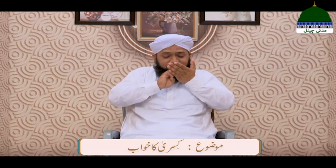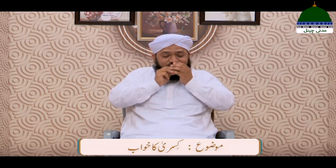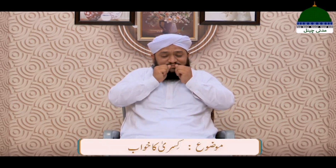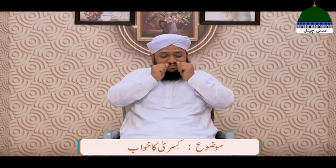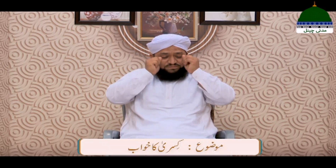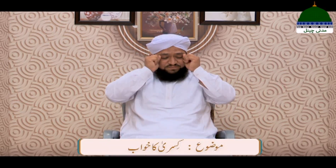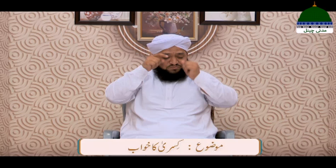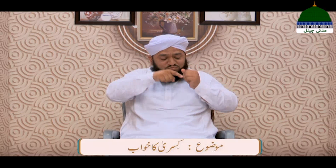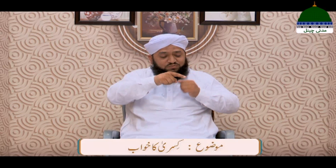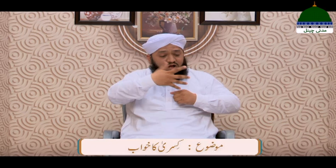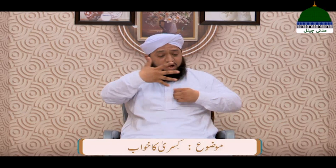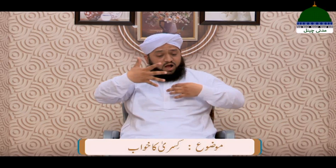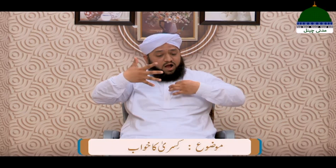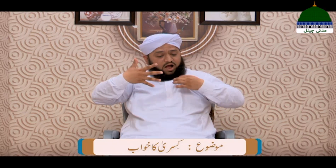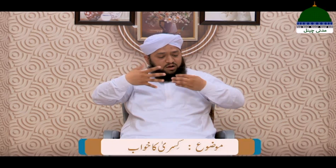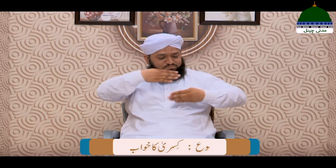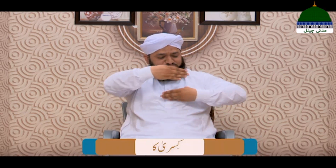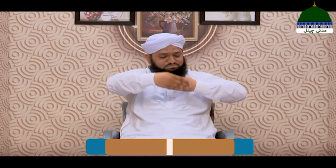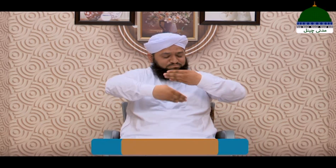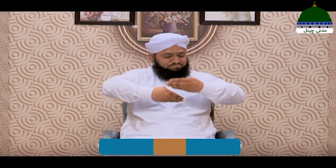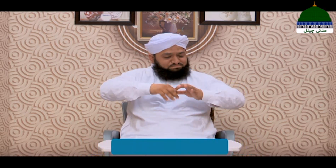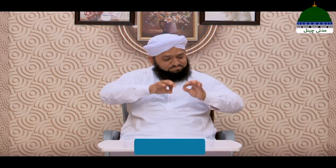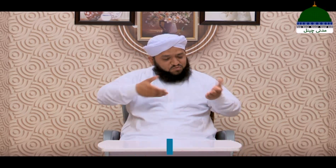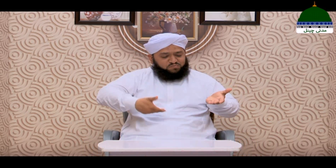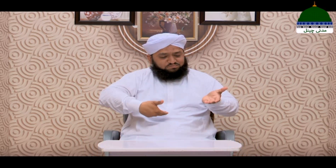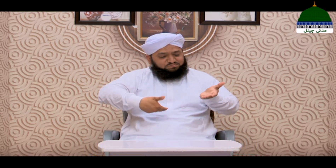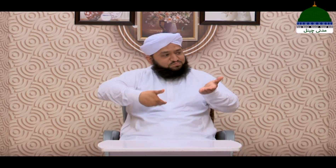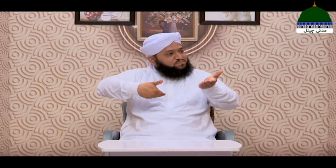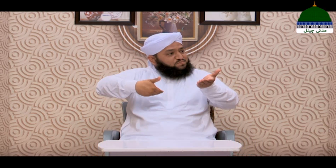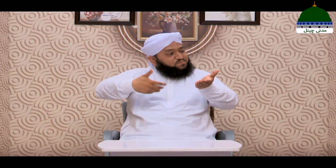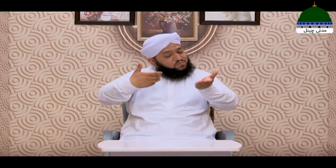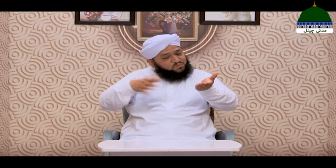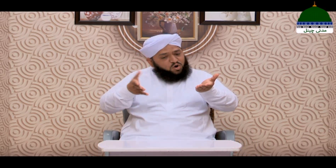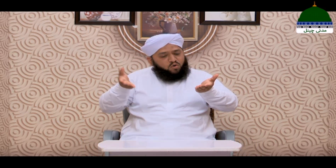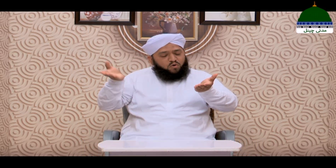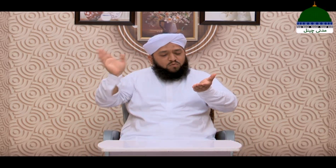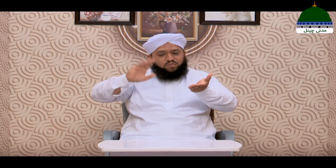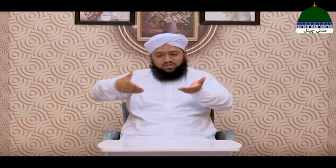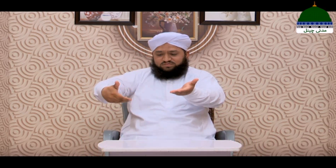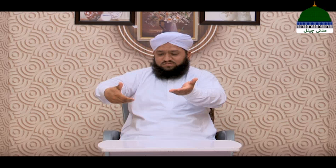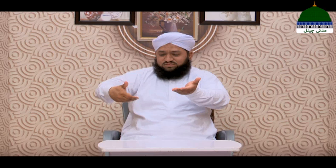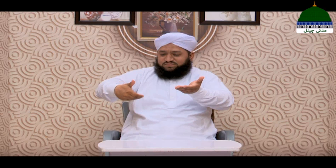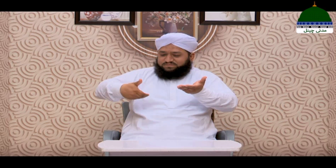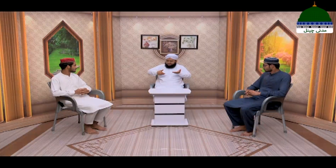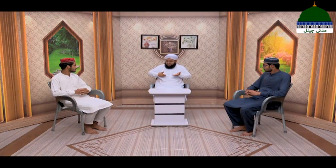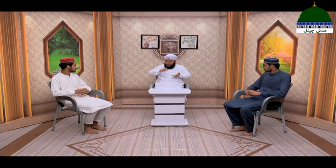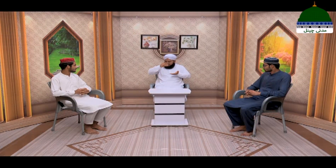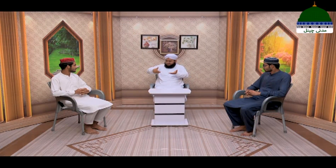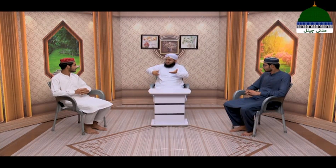وسلم کو ریشمی کپڑے میں لپیٹ کر اٹھایا اور ایک لمحے کے بعد میرے سپرد کر دیا۔